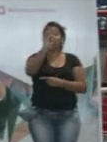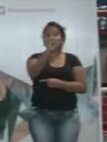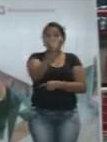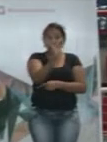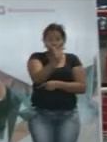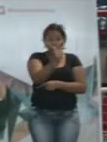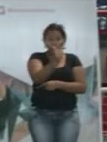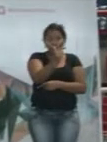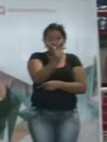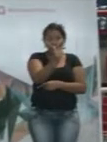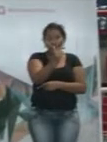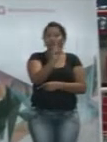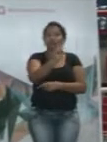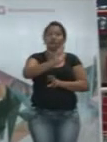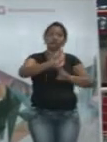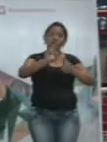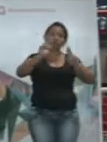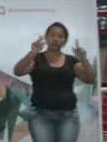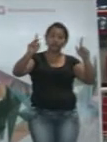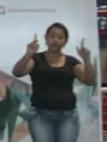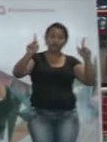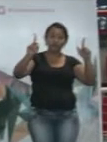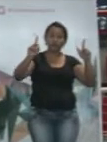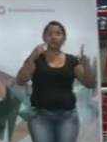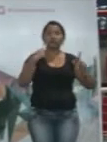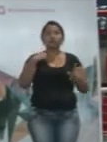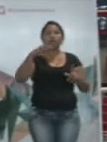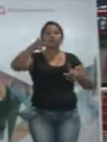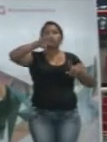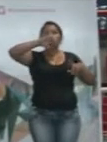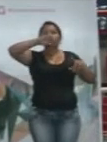um ambiente com CO2, aí você começa a inalar o CO2.